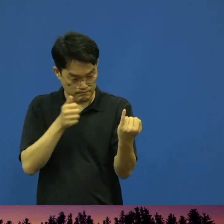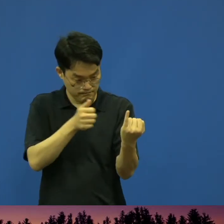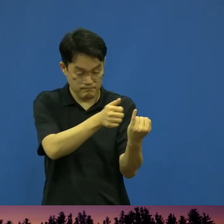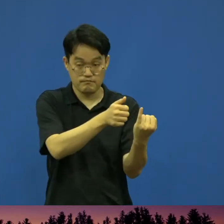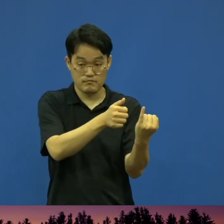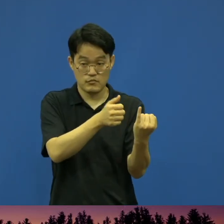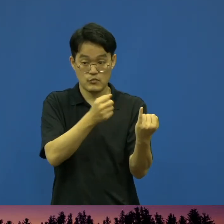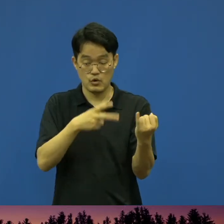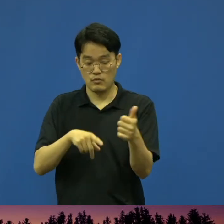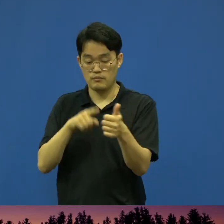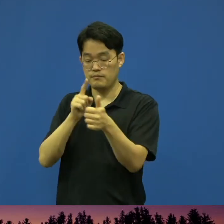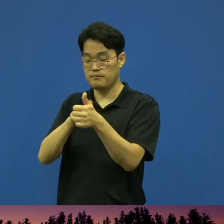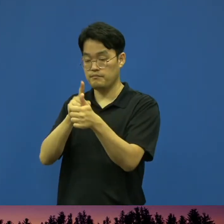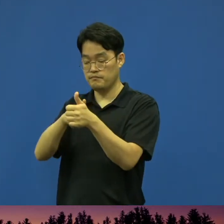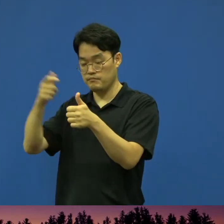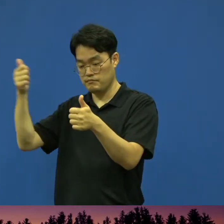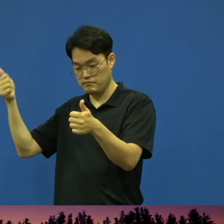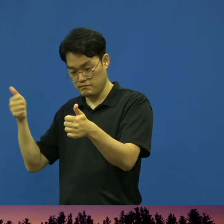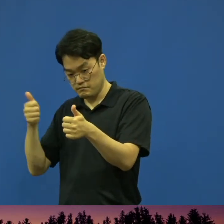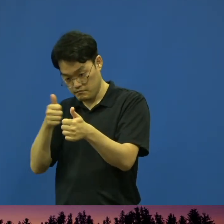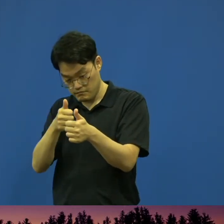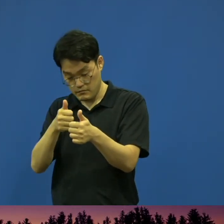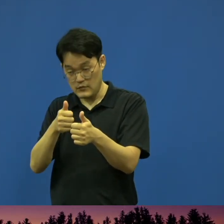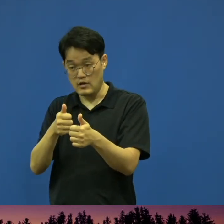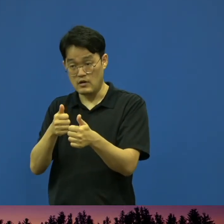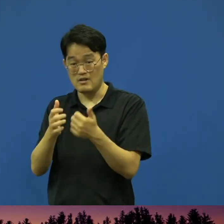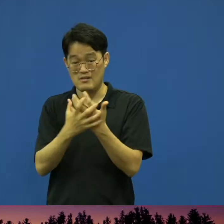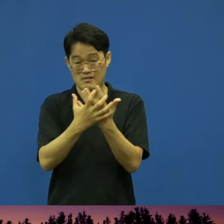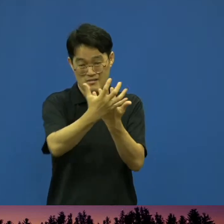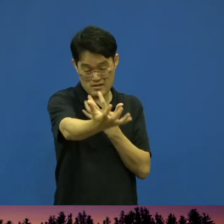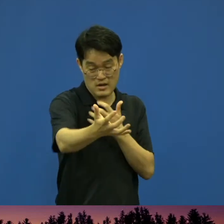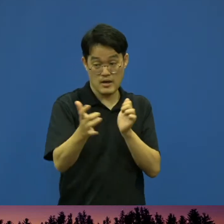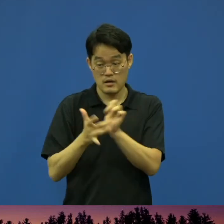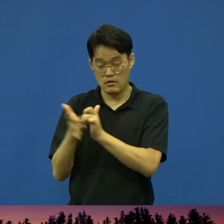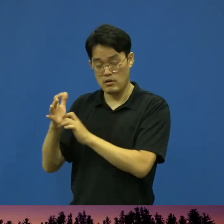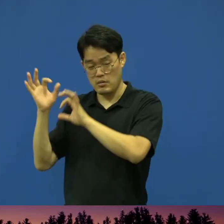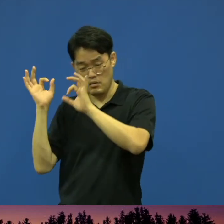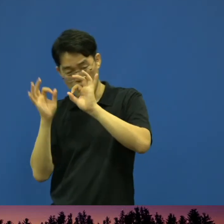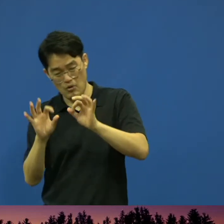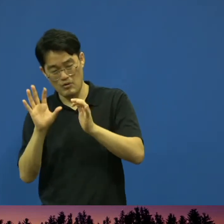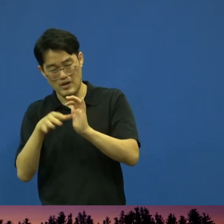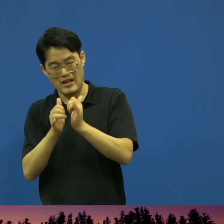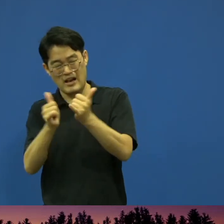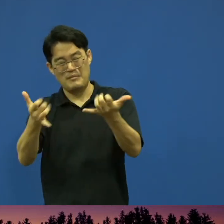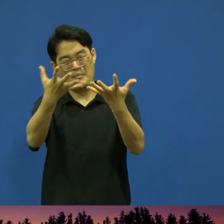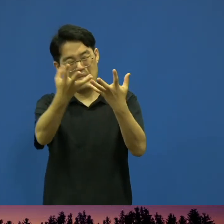중에 예수님이 호감을 가질 만한 사람이 너무너무 많았을 거예요. 그러나